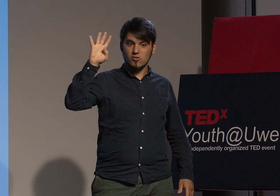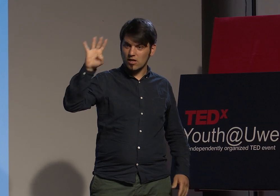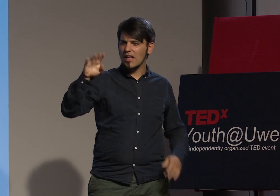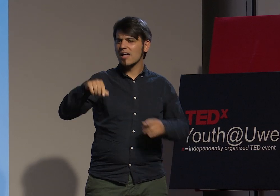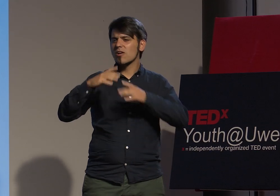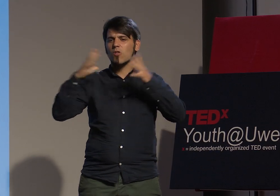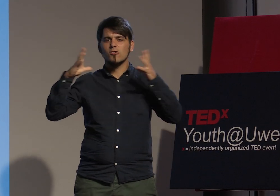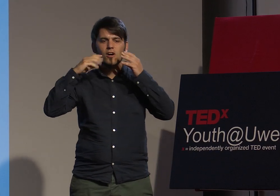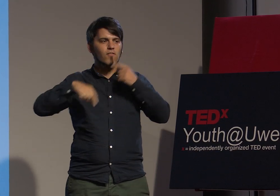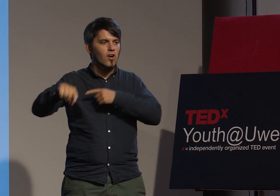Аз съм роден с 4 сетива.